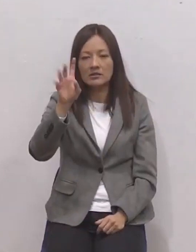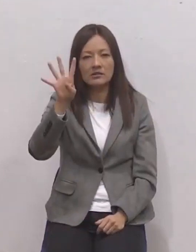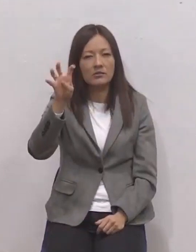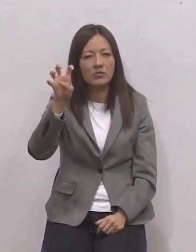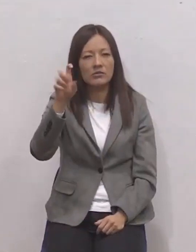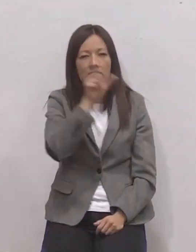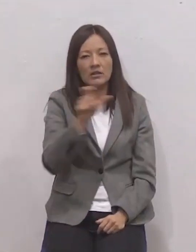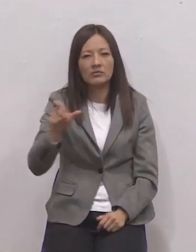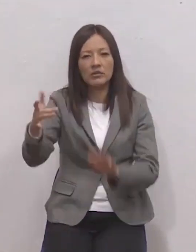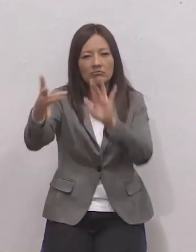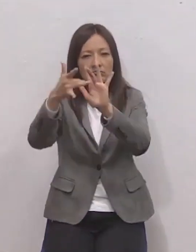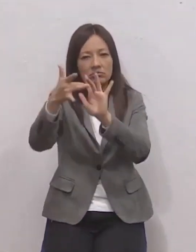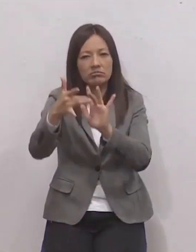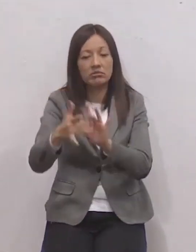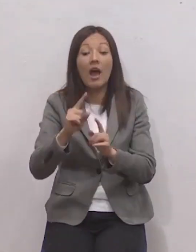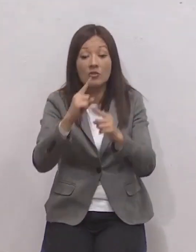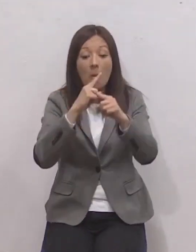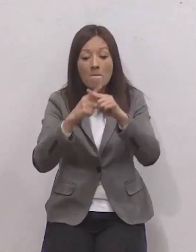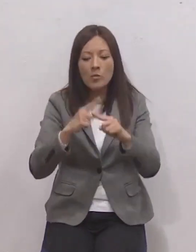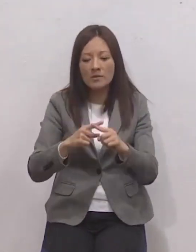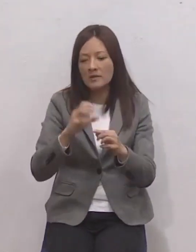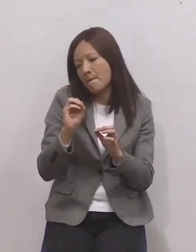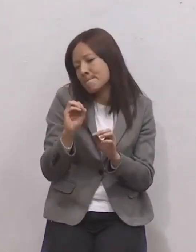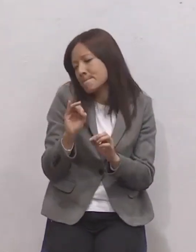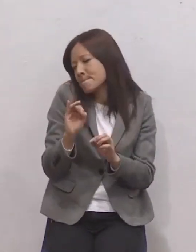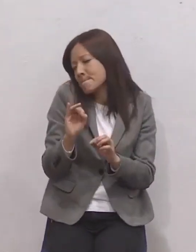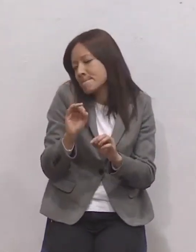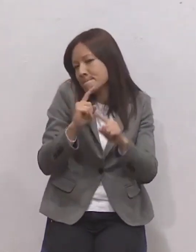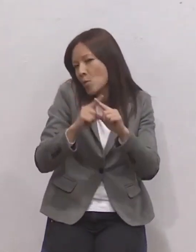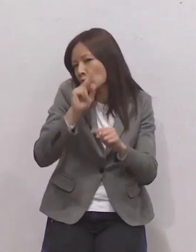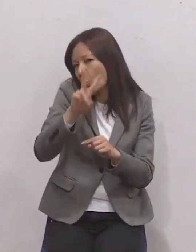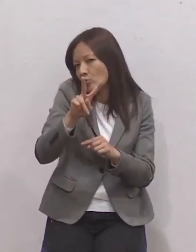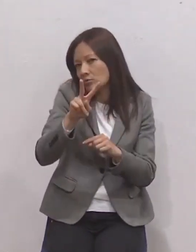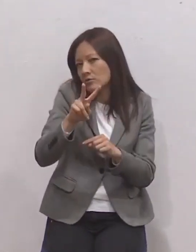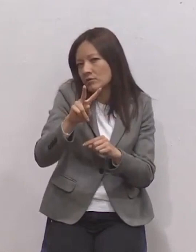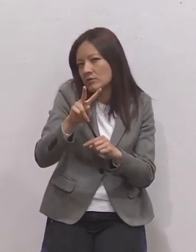569 conexiones. Multiplique mínimo por 2.